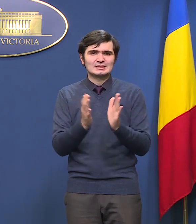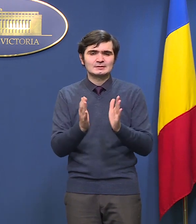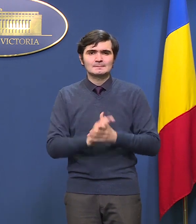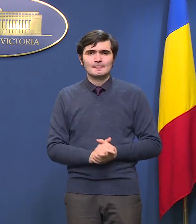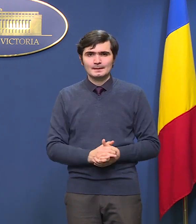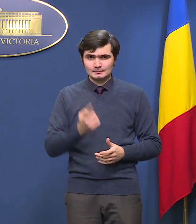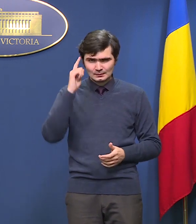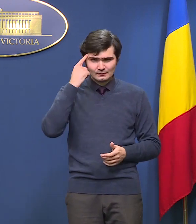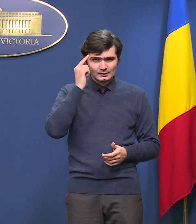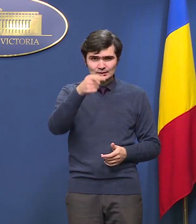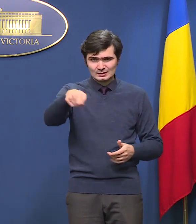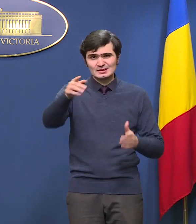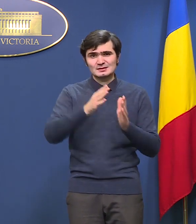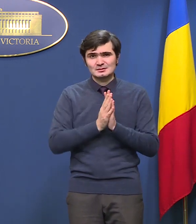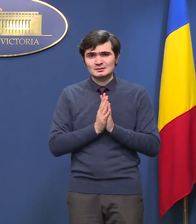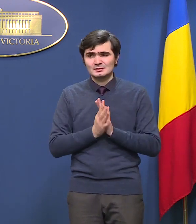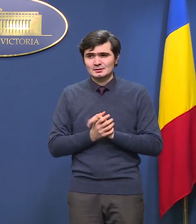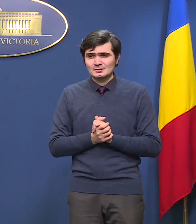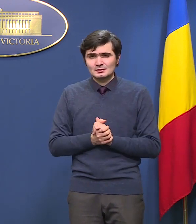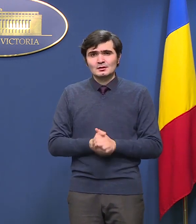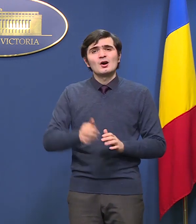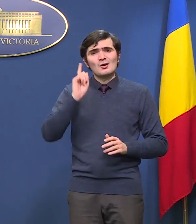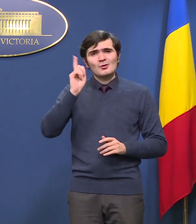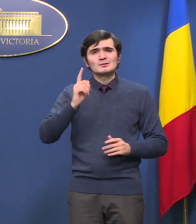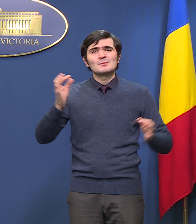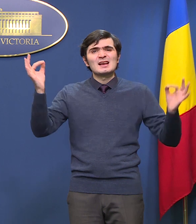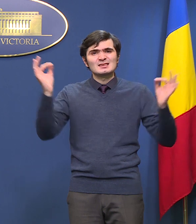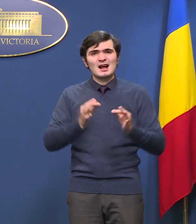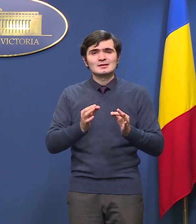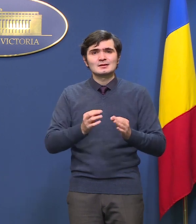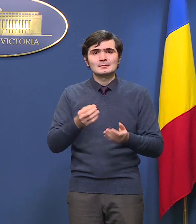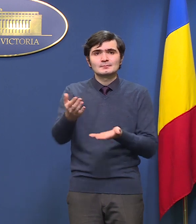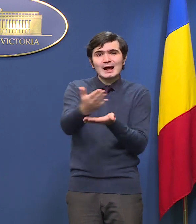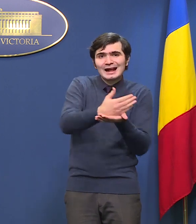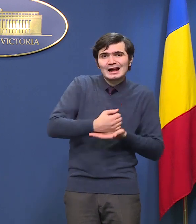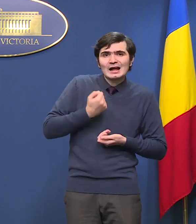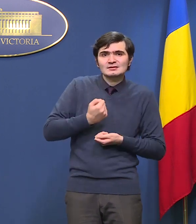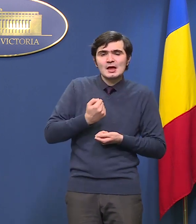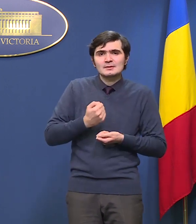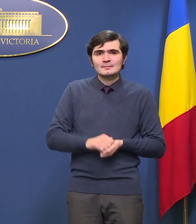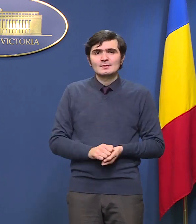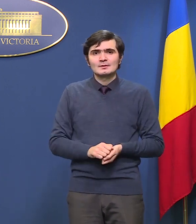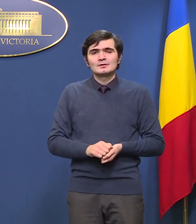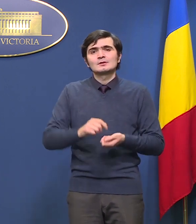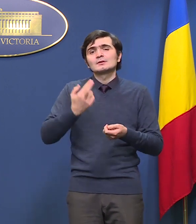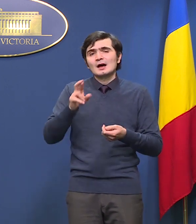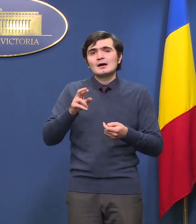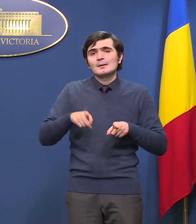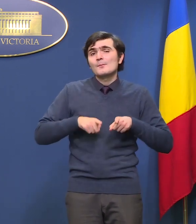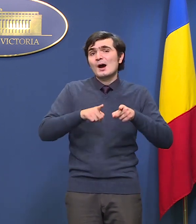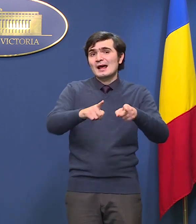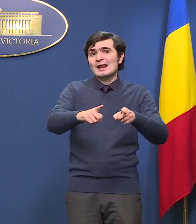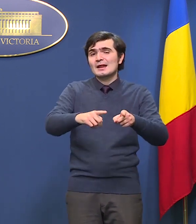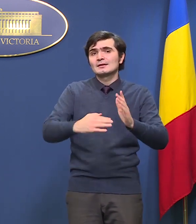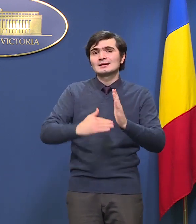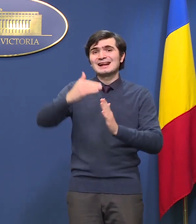Gândiți-vă că vor scădea încasările și în același timp cresc foarte